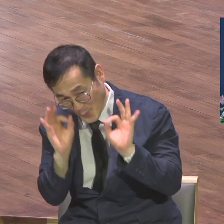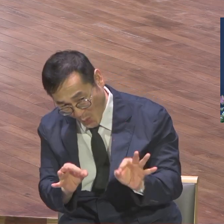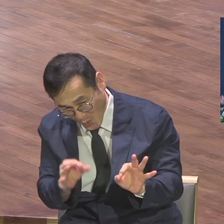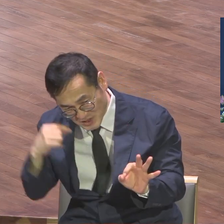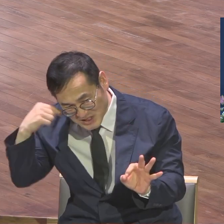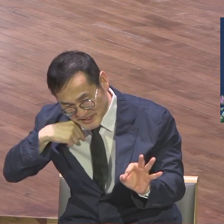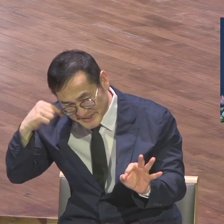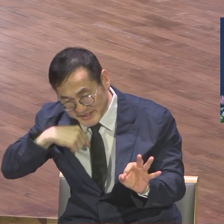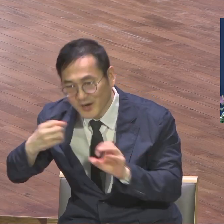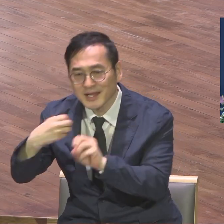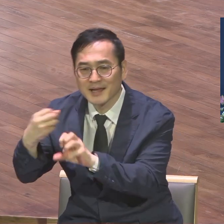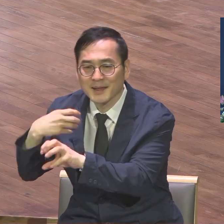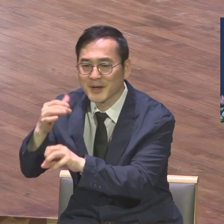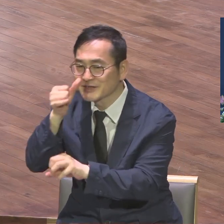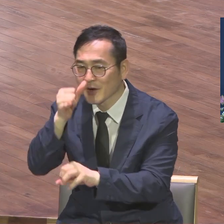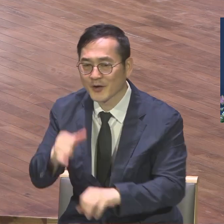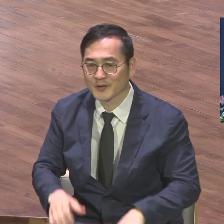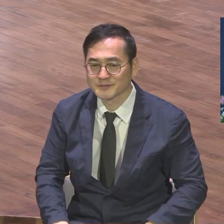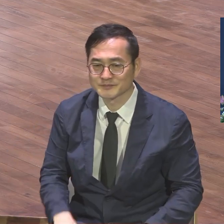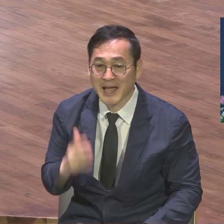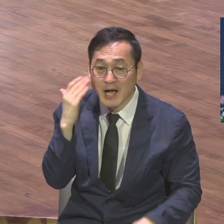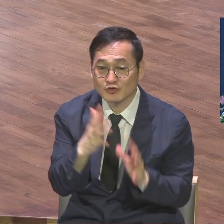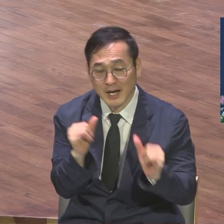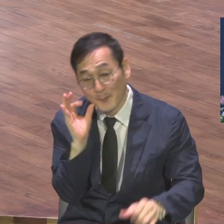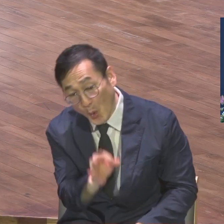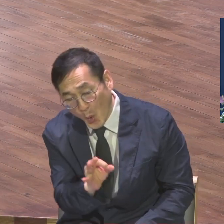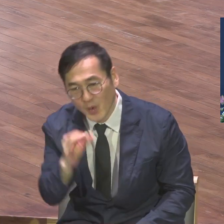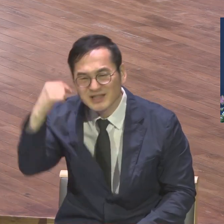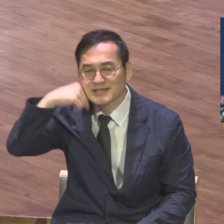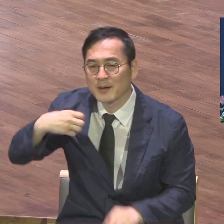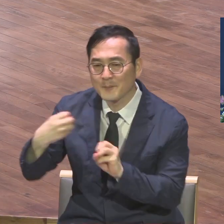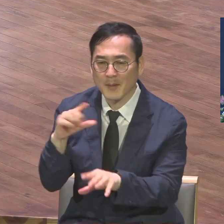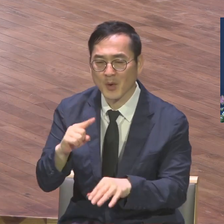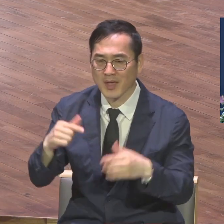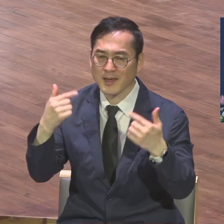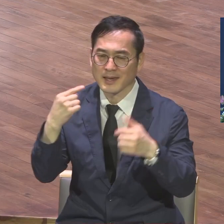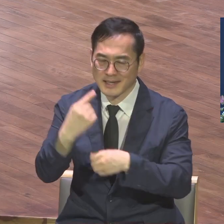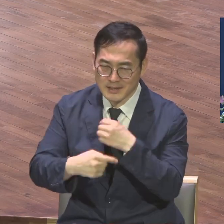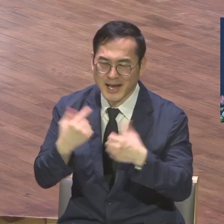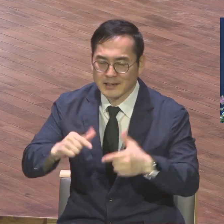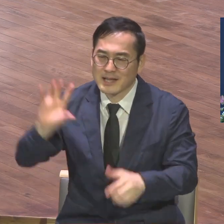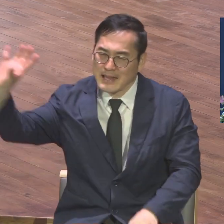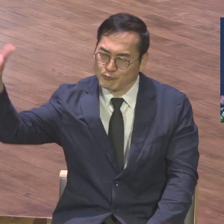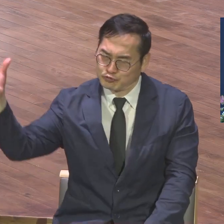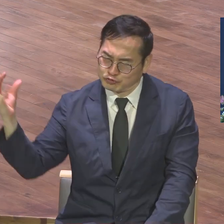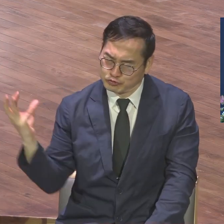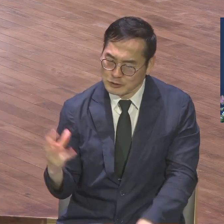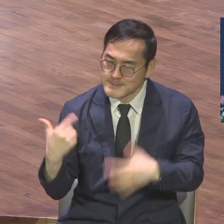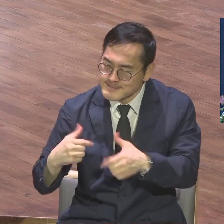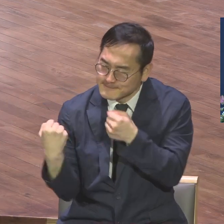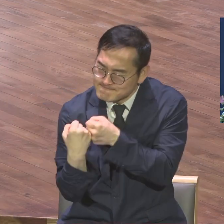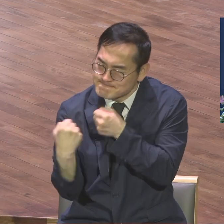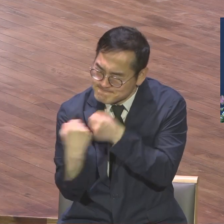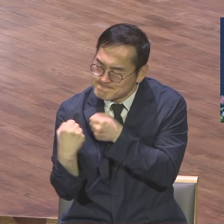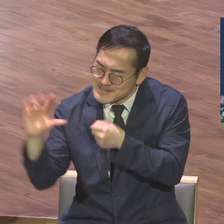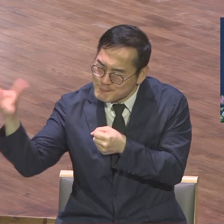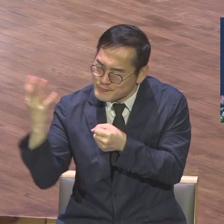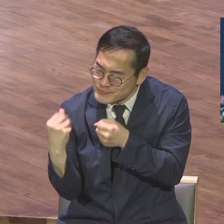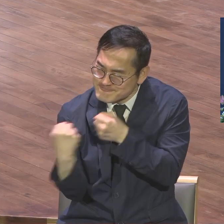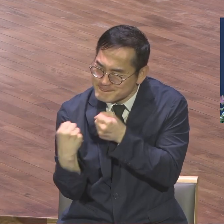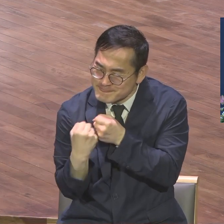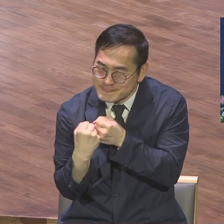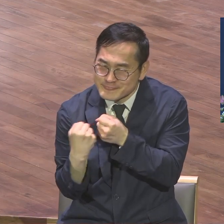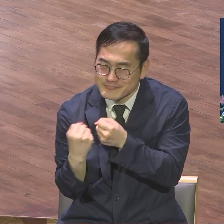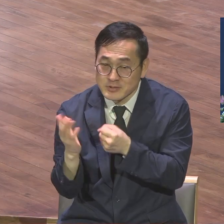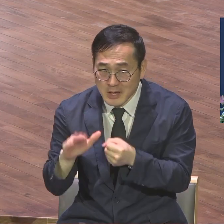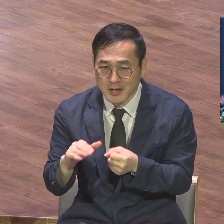하고 있지요. 우리 민족을 가리켜 뭐라 말하냐. 해마다 태풍과 싸우면서도